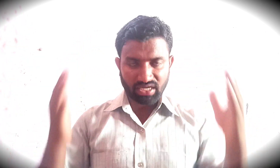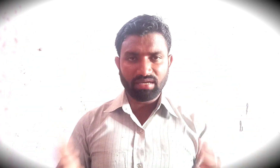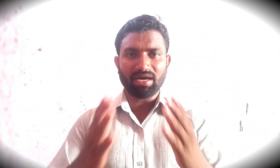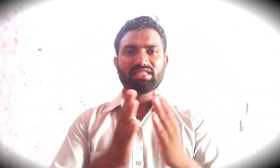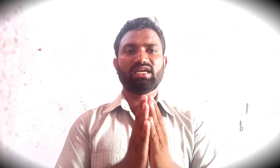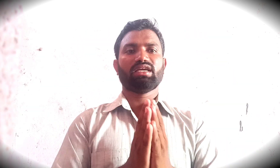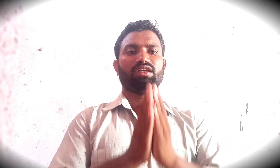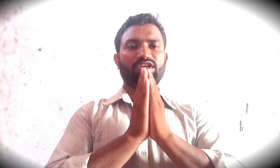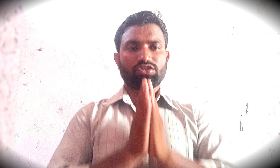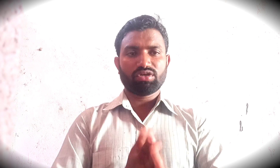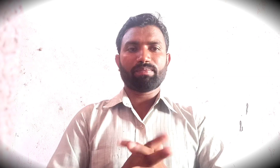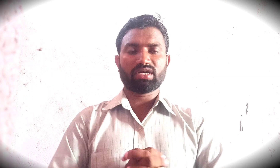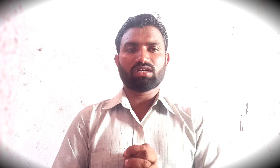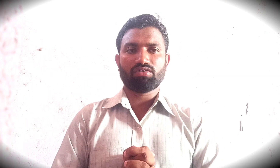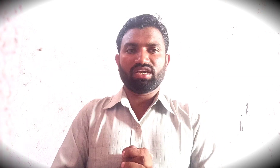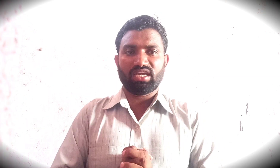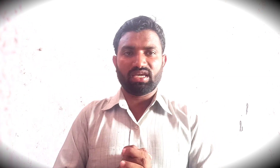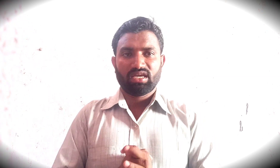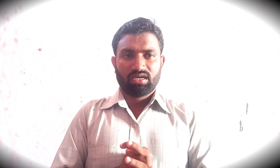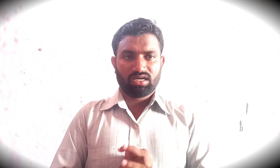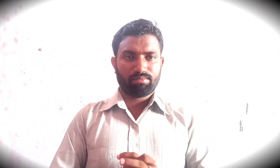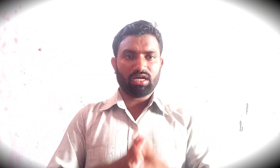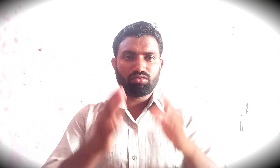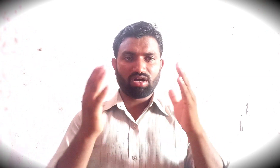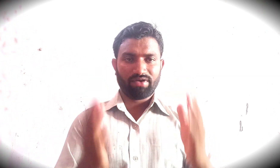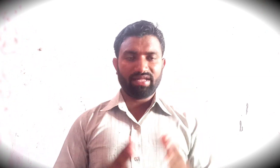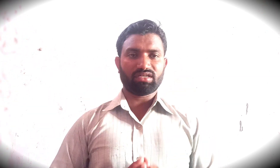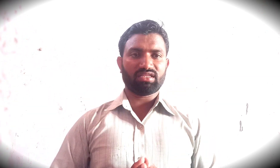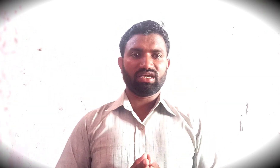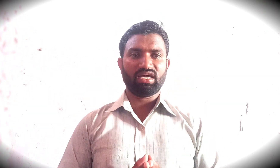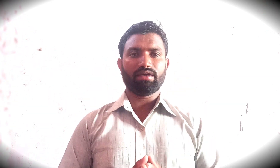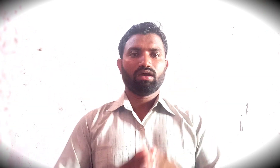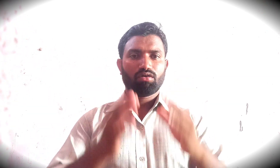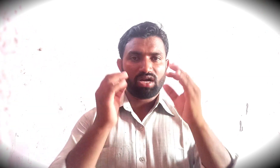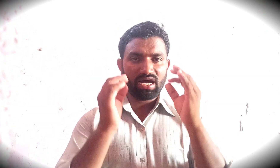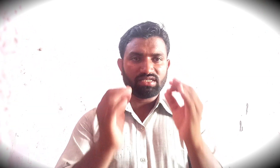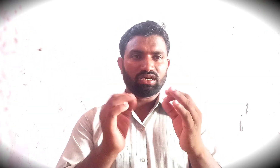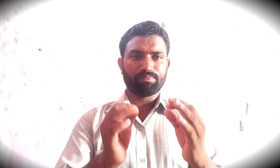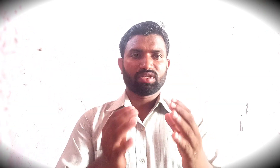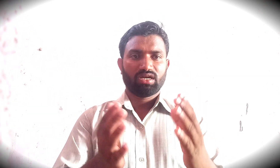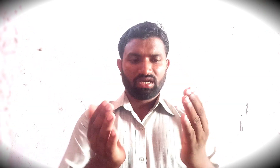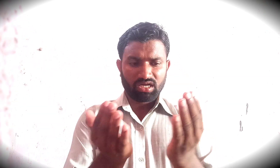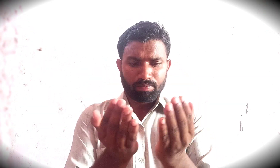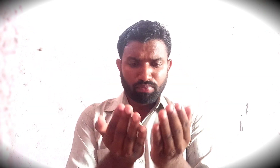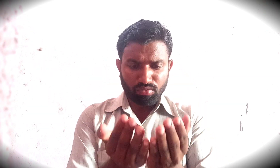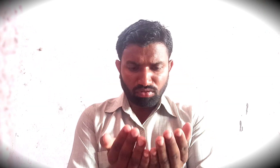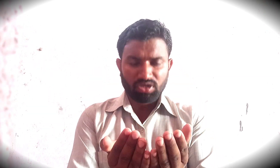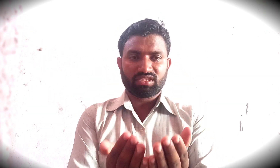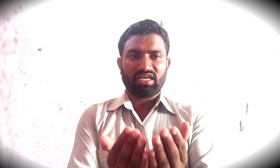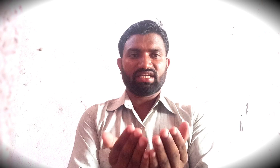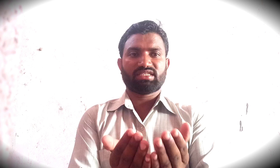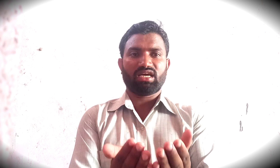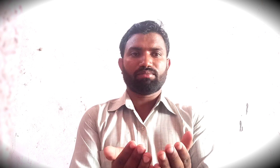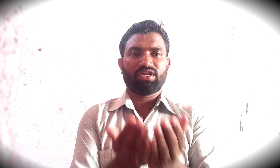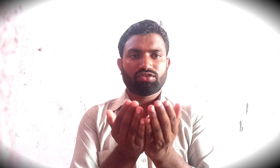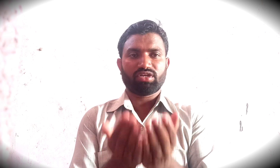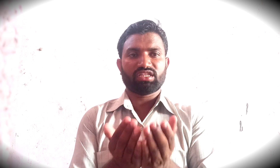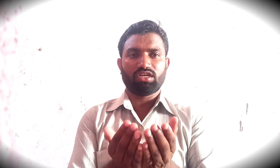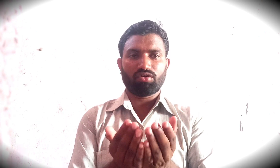कई बातें यीशु के प्रकट होने की बातों का वर्णन करती है। और आज हम अगर पूर्ण तरीके से हम यीशु के अधीन होंगे